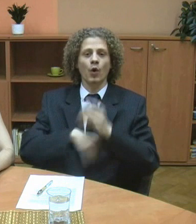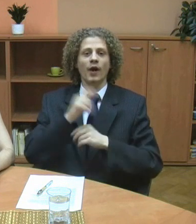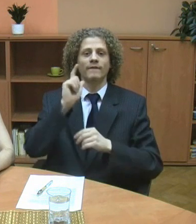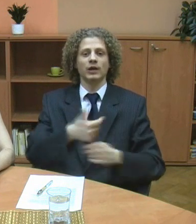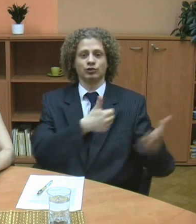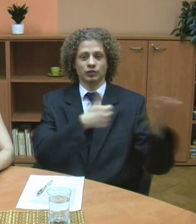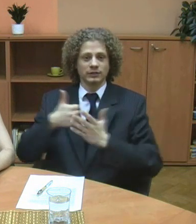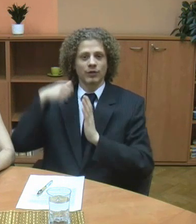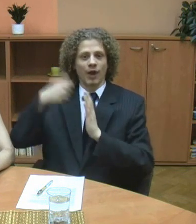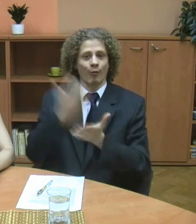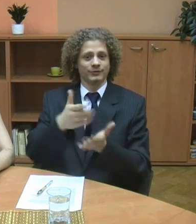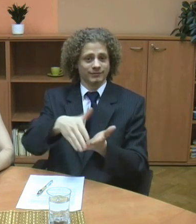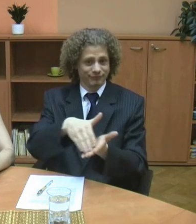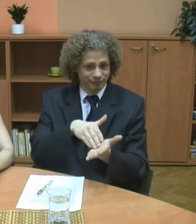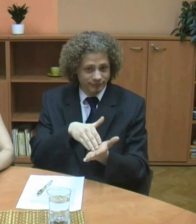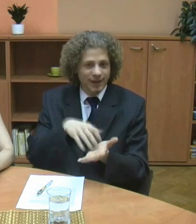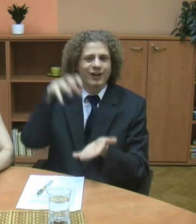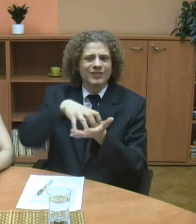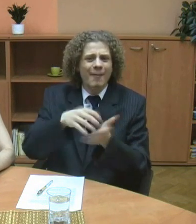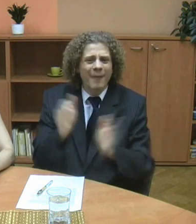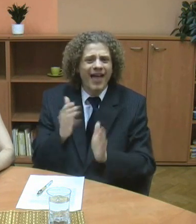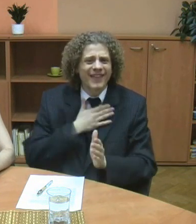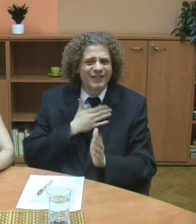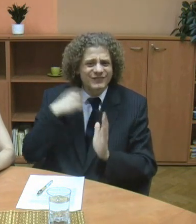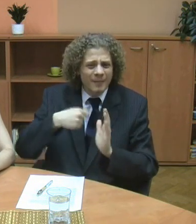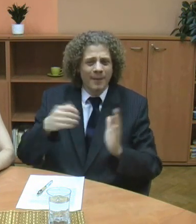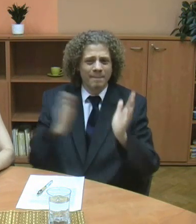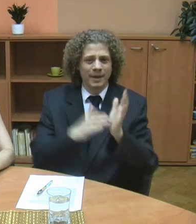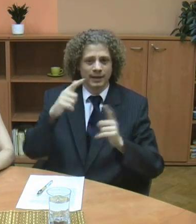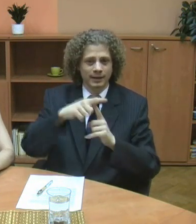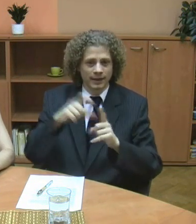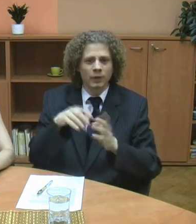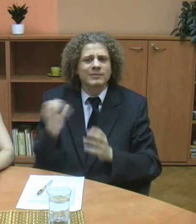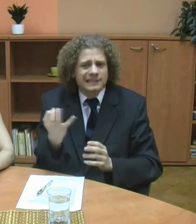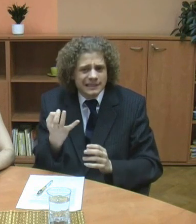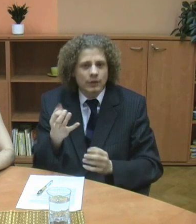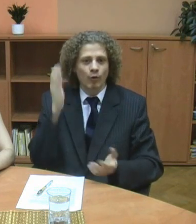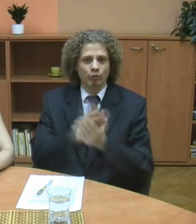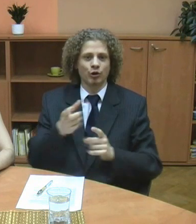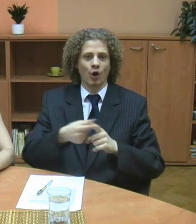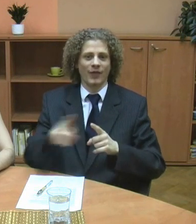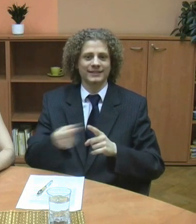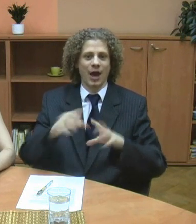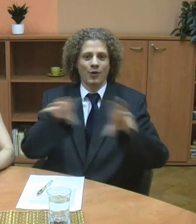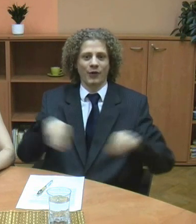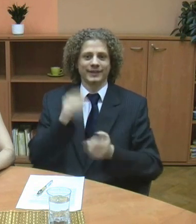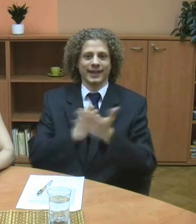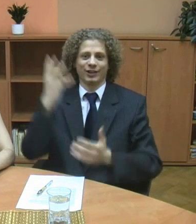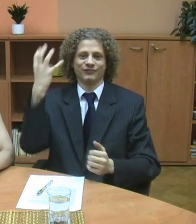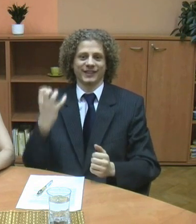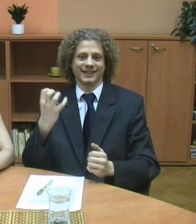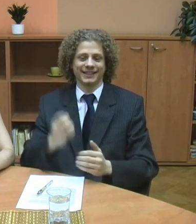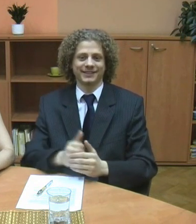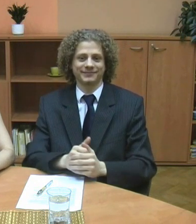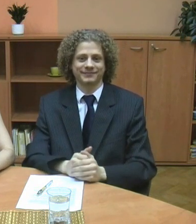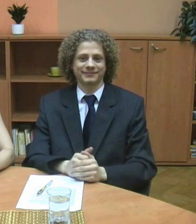akce. Úterý 26. února začalo natáčení našeho malého filmového štábu MTD, již 4.